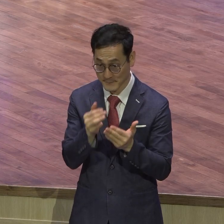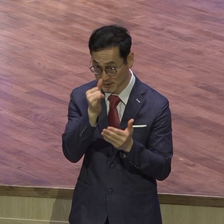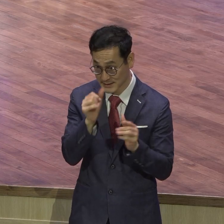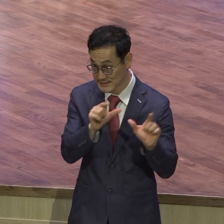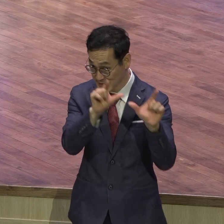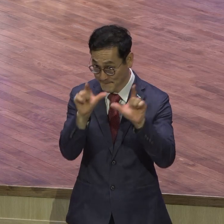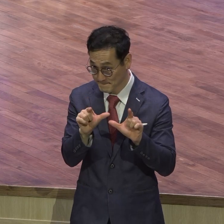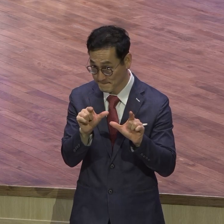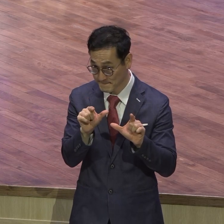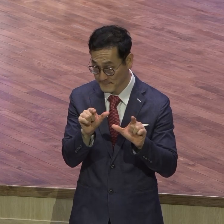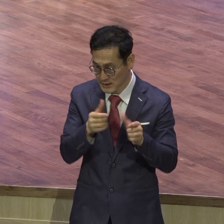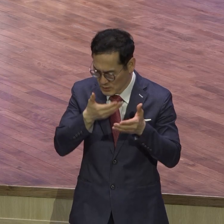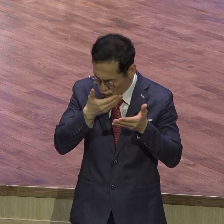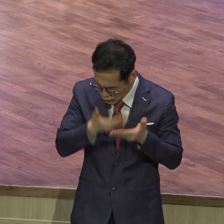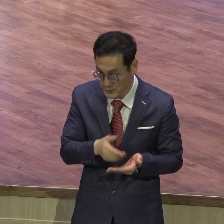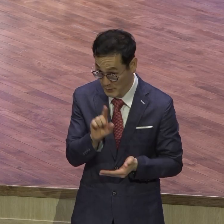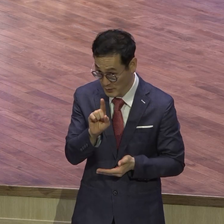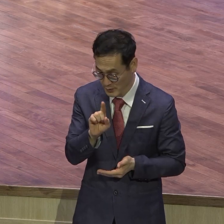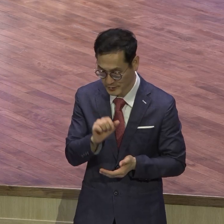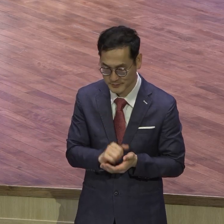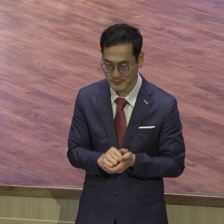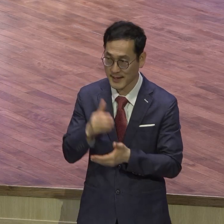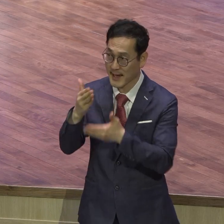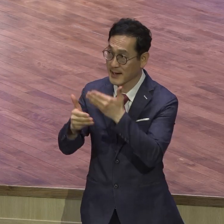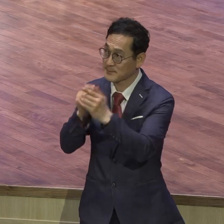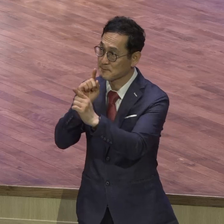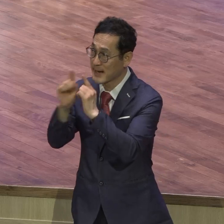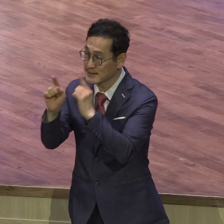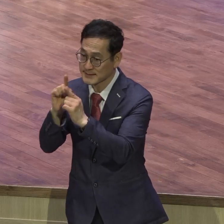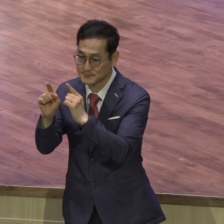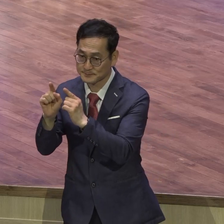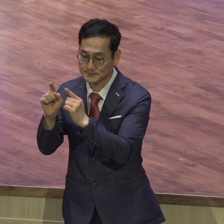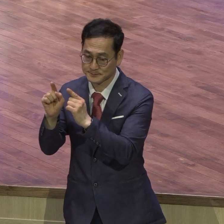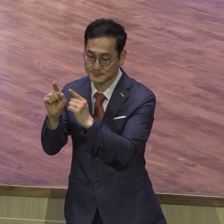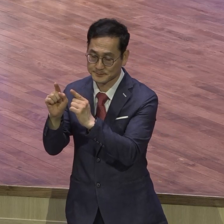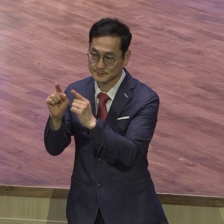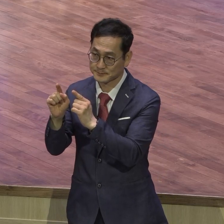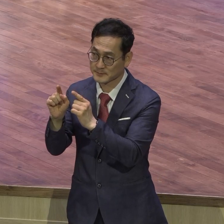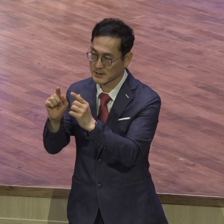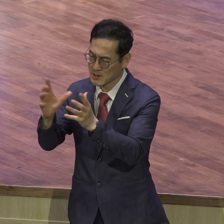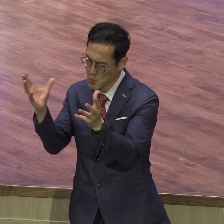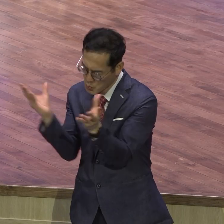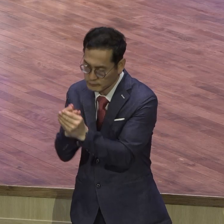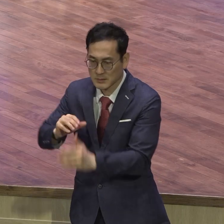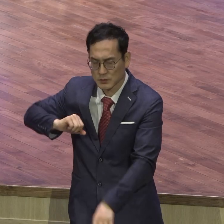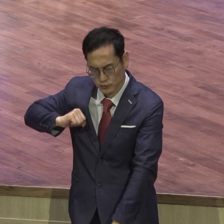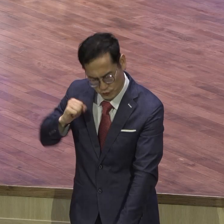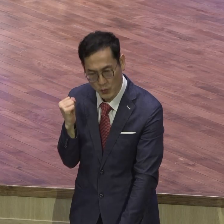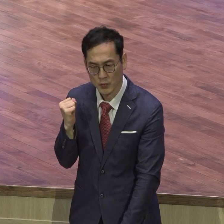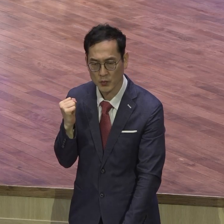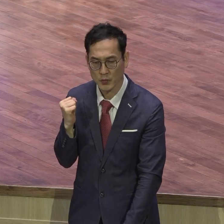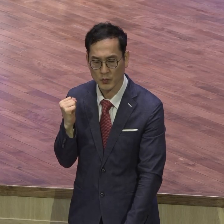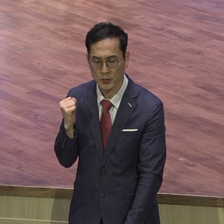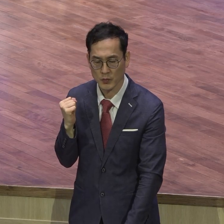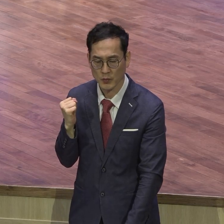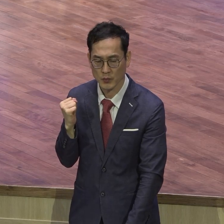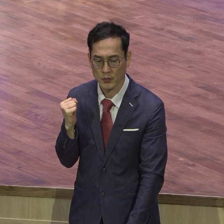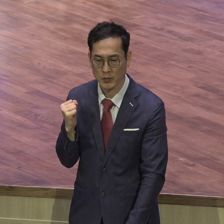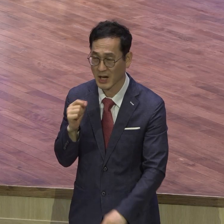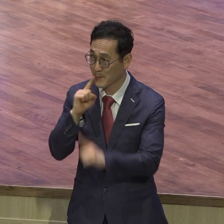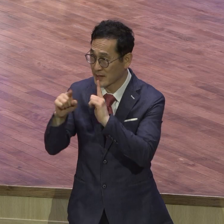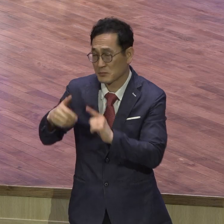중요한 핵심이 바로 하나님의 말씀에 대한 온전한 순종이에요 말씀 모르고 맨날